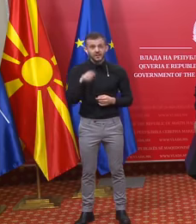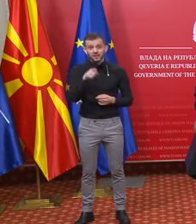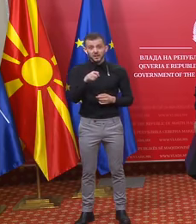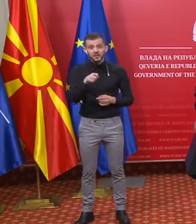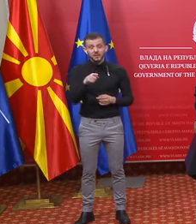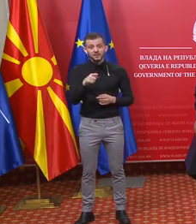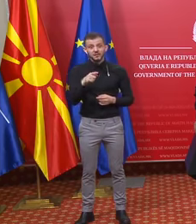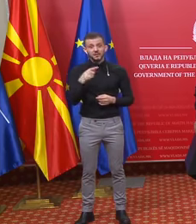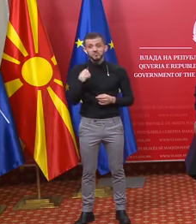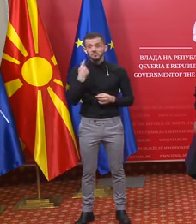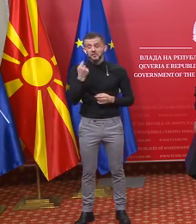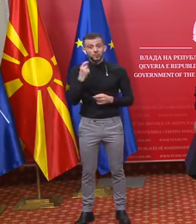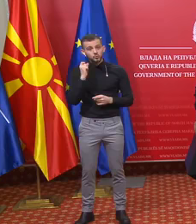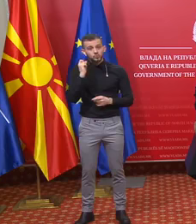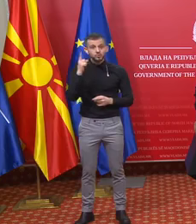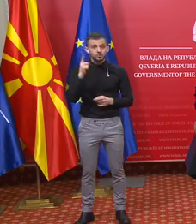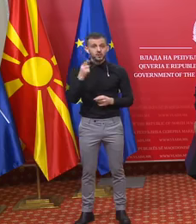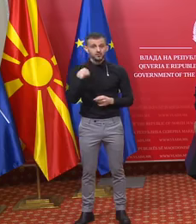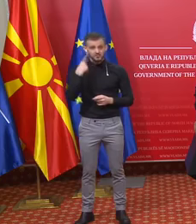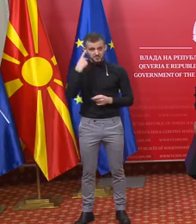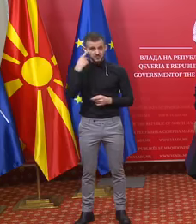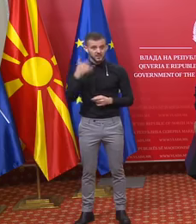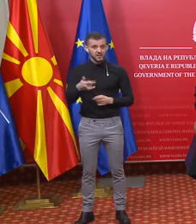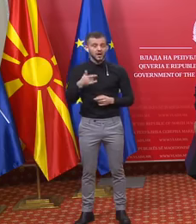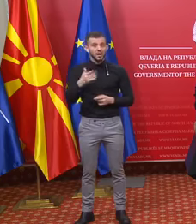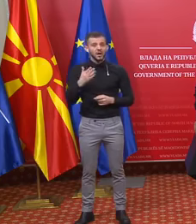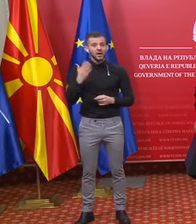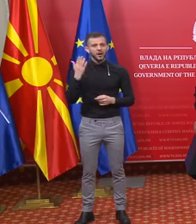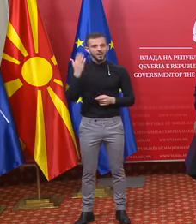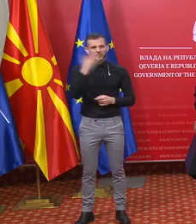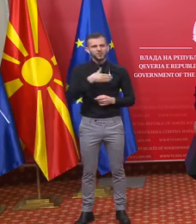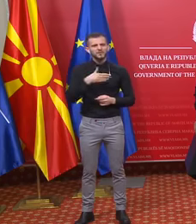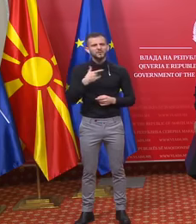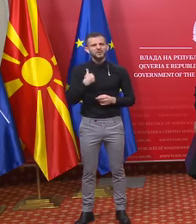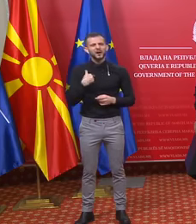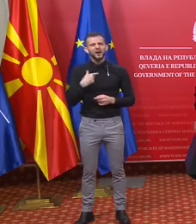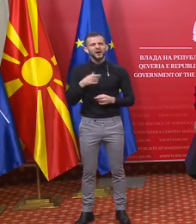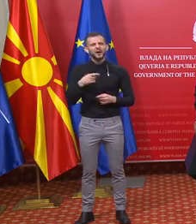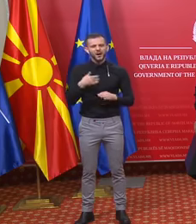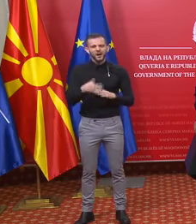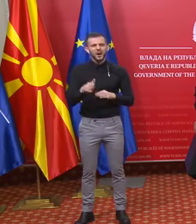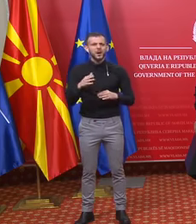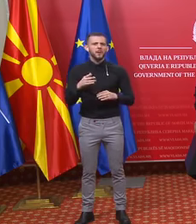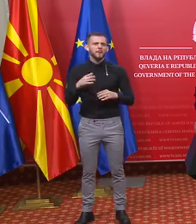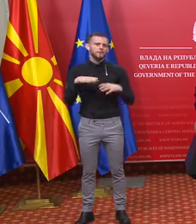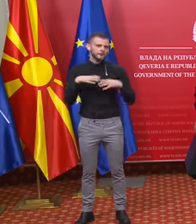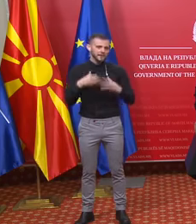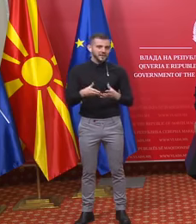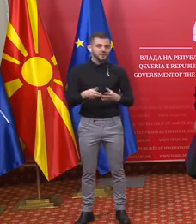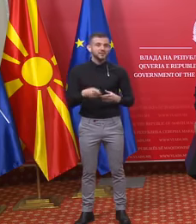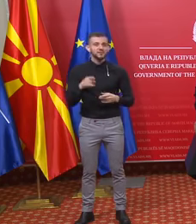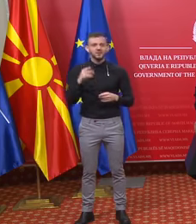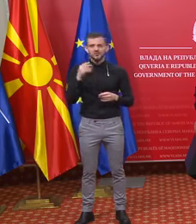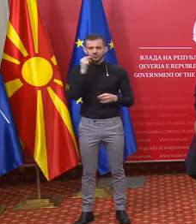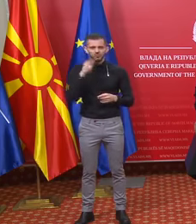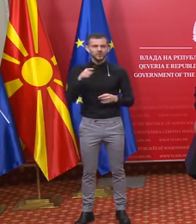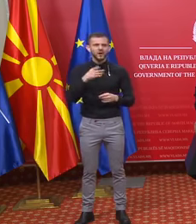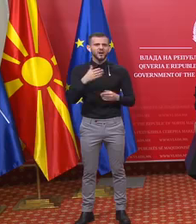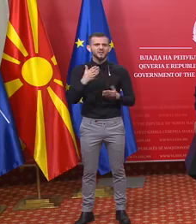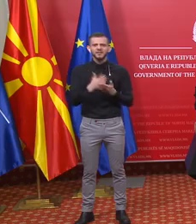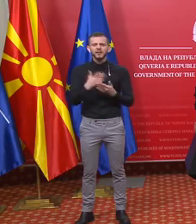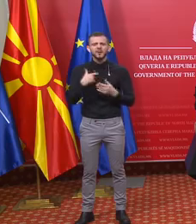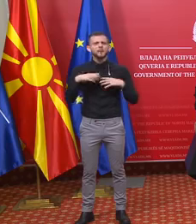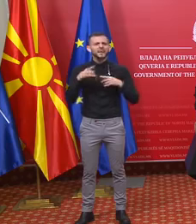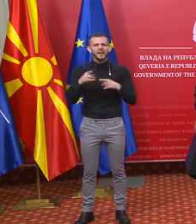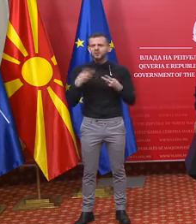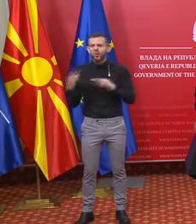чудно, затоа што знаеме дека се тогаш рамазанските пости, а потоа следува и Бајрам, се оди од куќа на куќа,